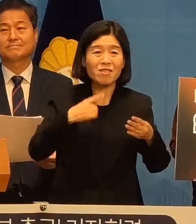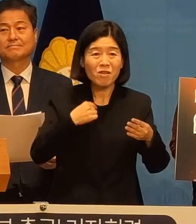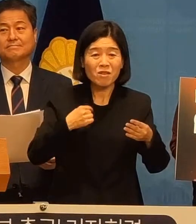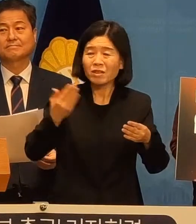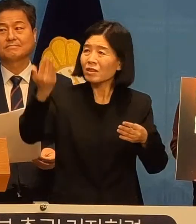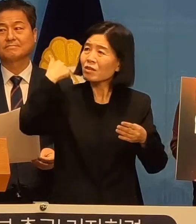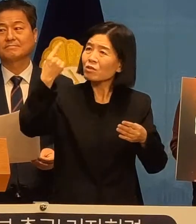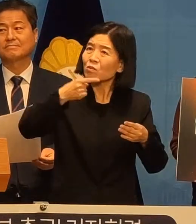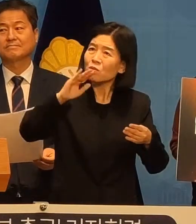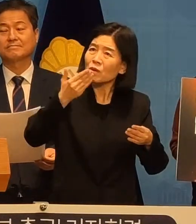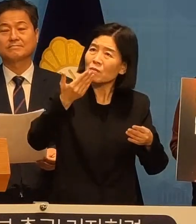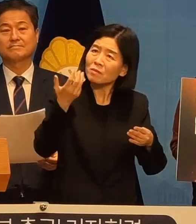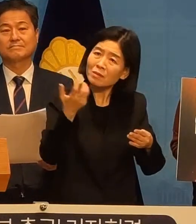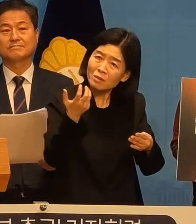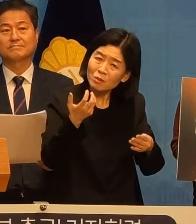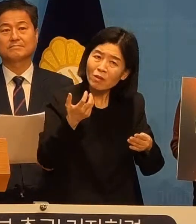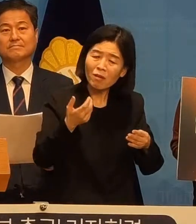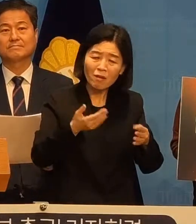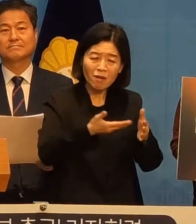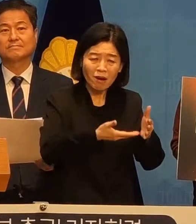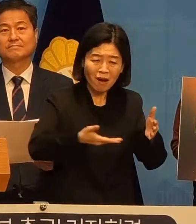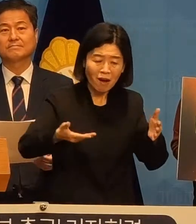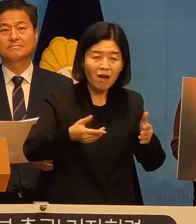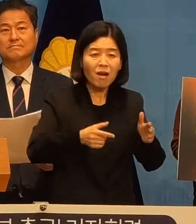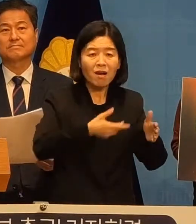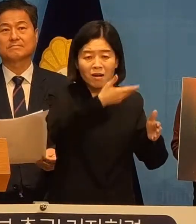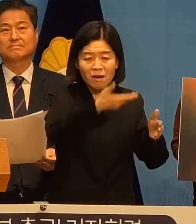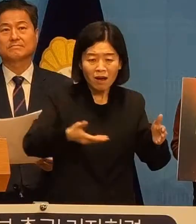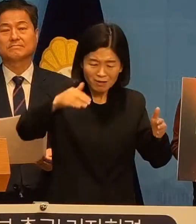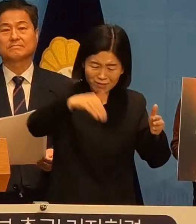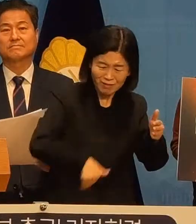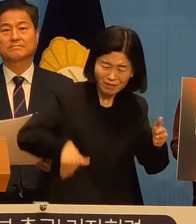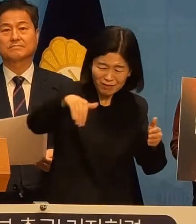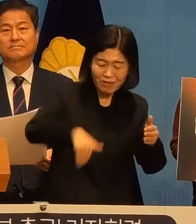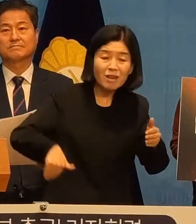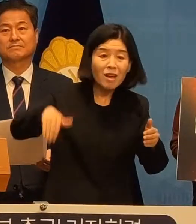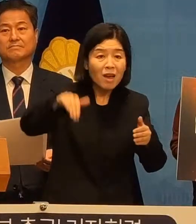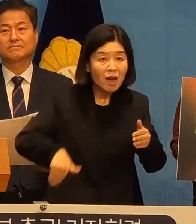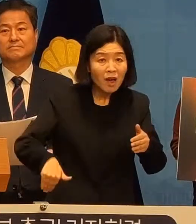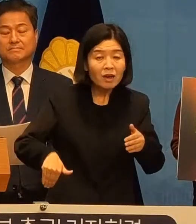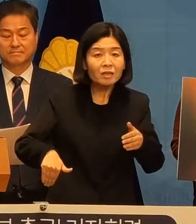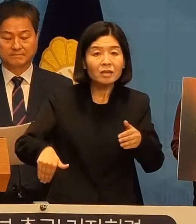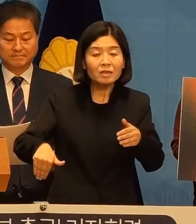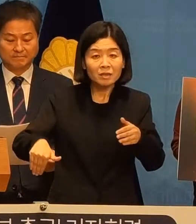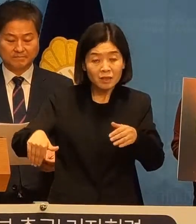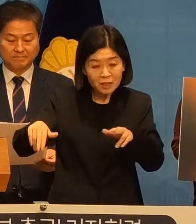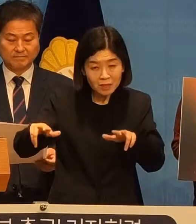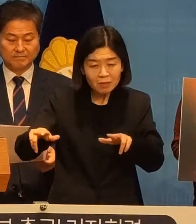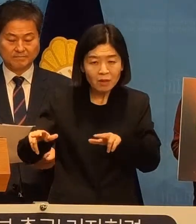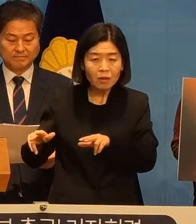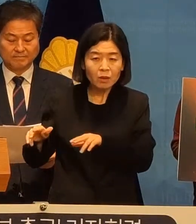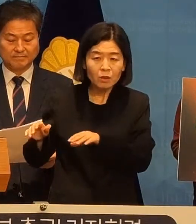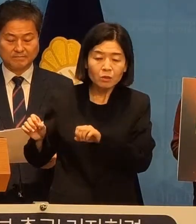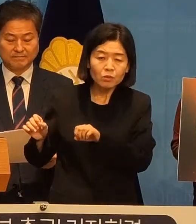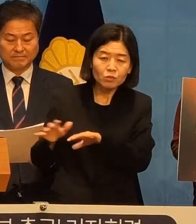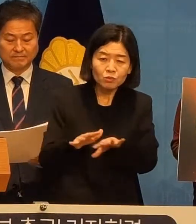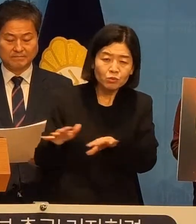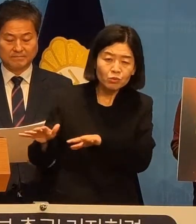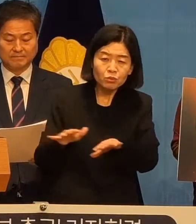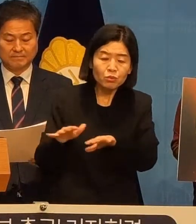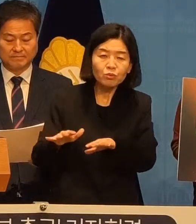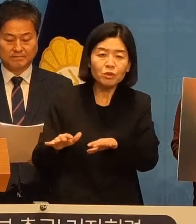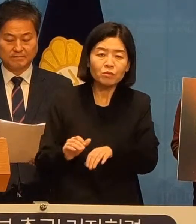어마어마하게 해가지고 지금은 그 자연 퇴적된 것 때문에 굉장히 많은 그 퇴적이